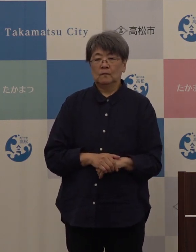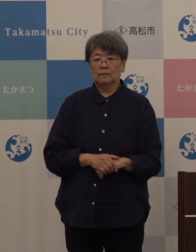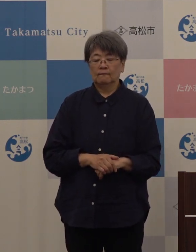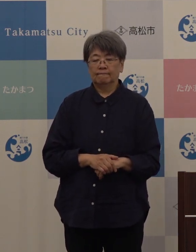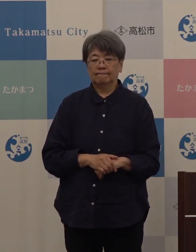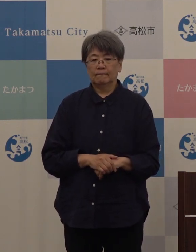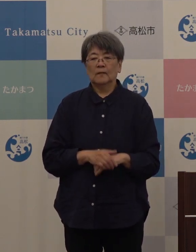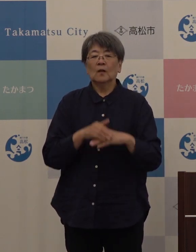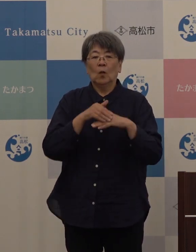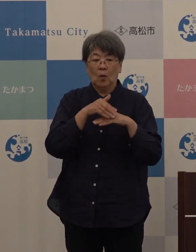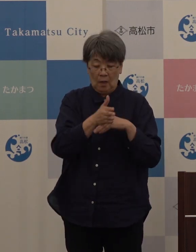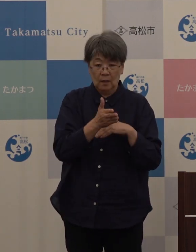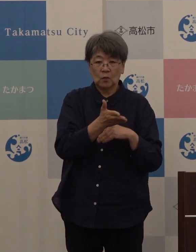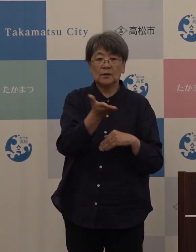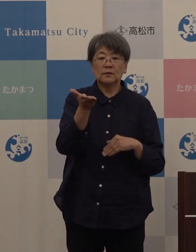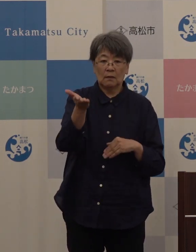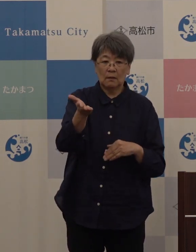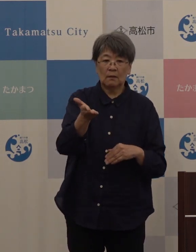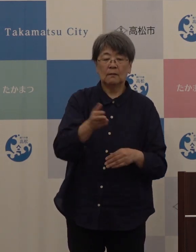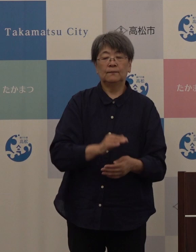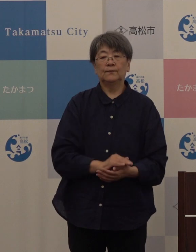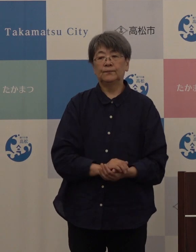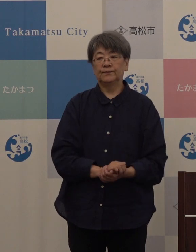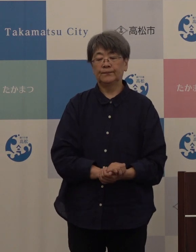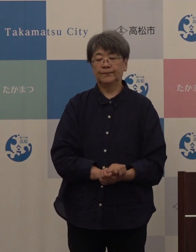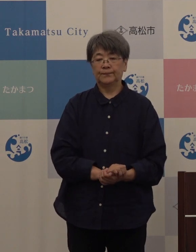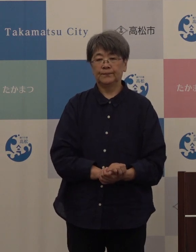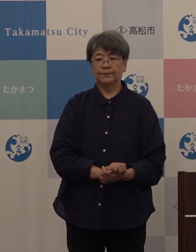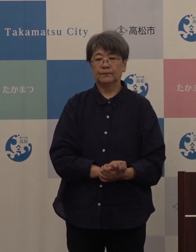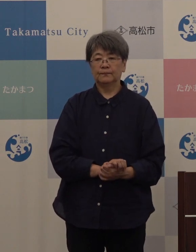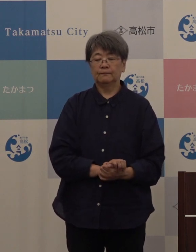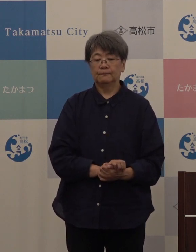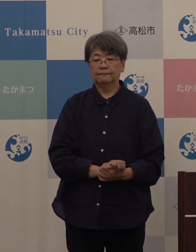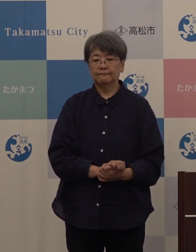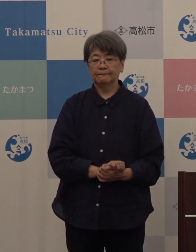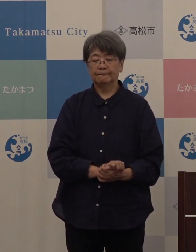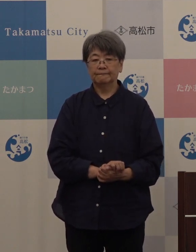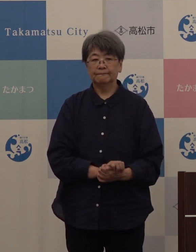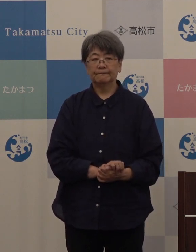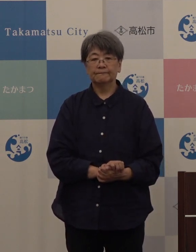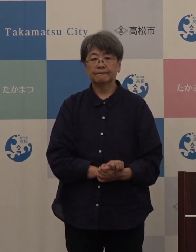。はい、他に質問よろしいでしょうか。はい、大丈夫